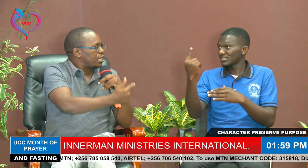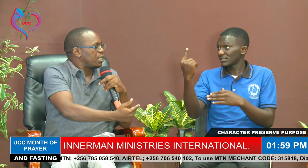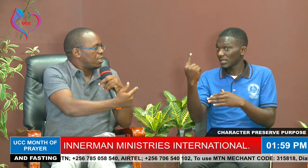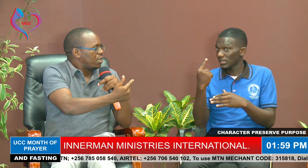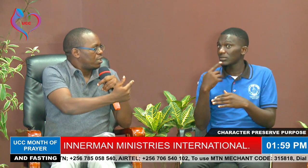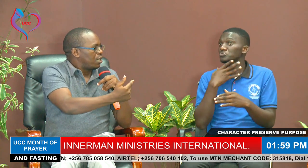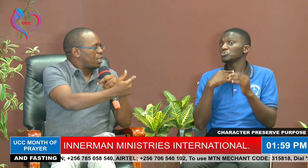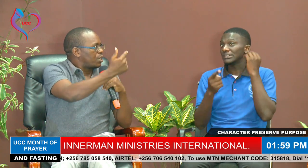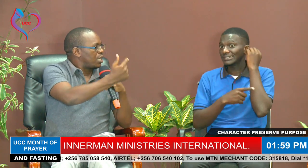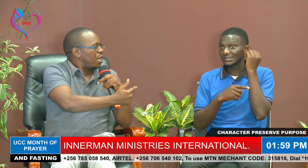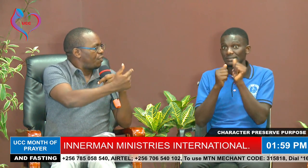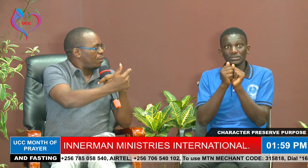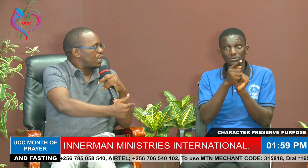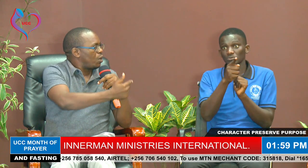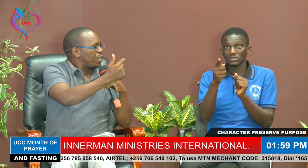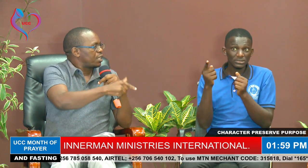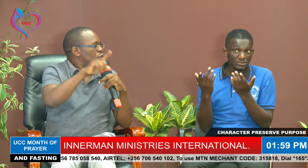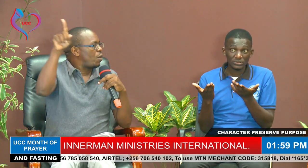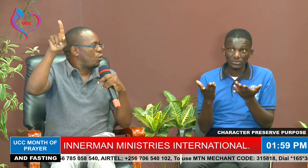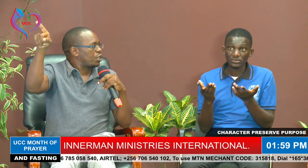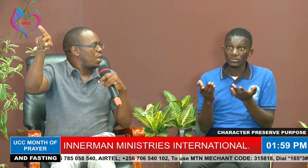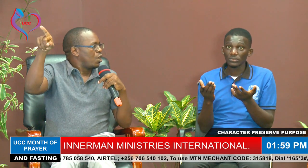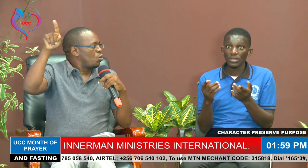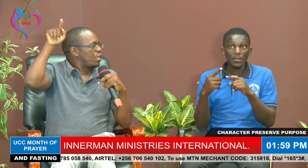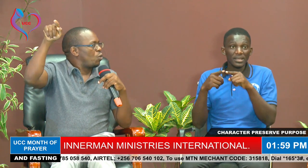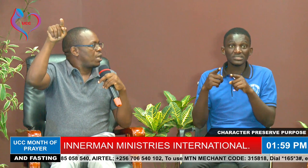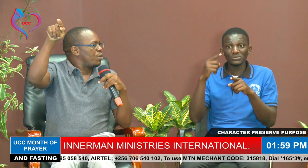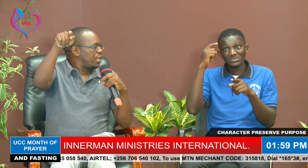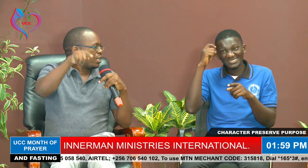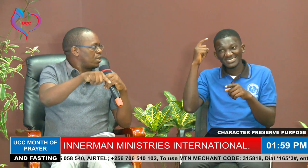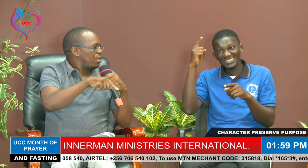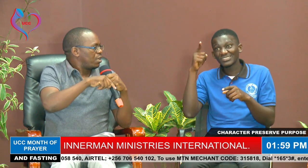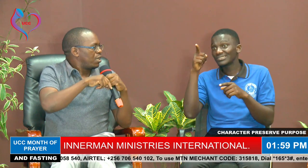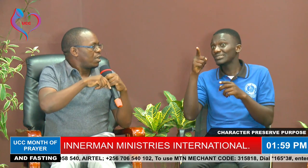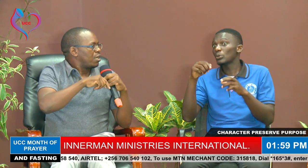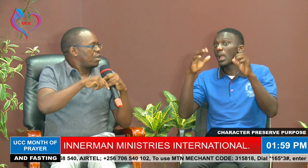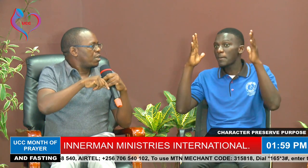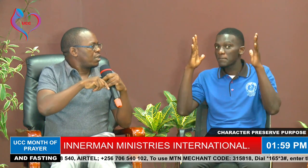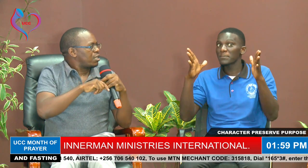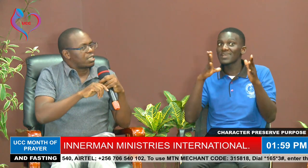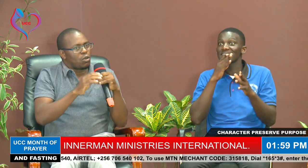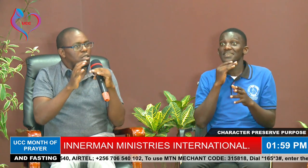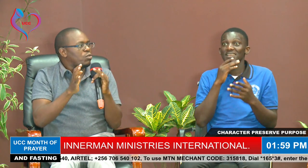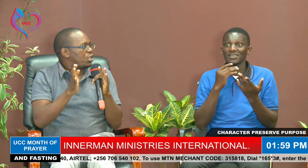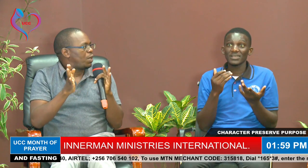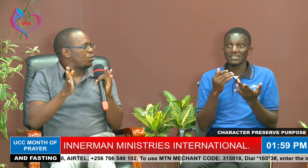mwegatte leka mtandika afe ya mchala wa minister choka walota ngugenda kubera munene olabanga lujirwa favor sasa lujirwa